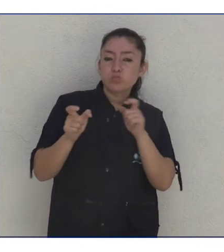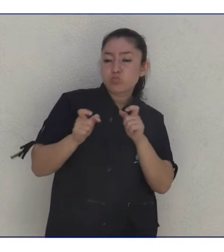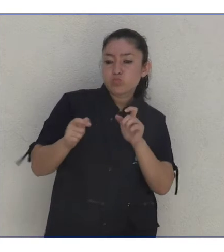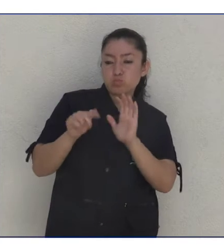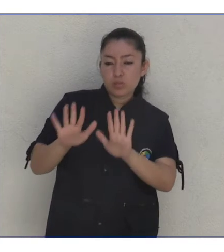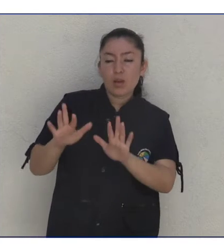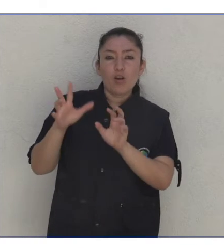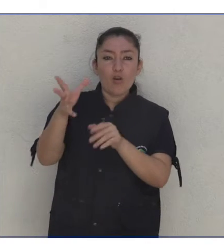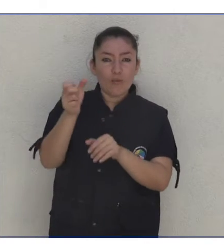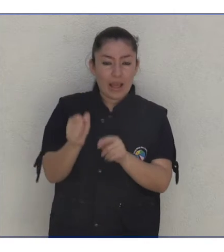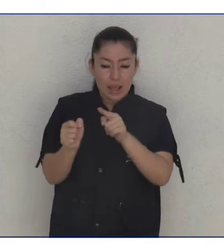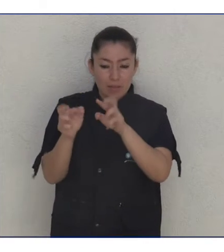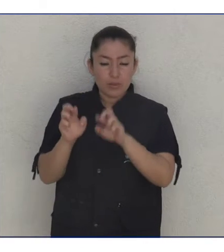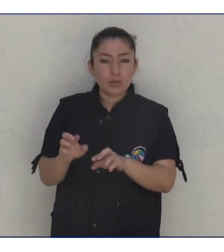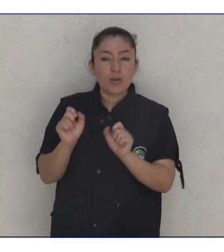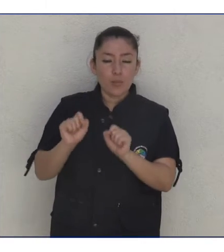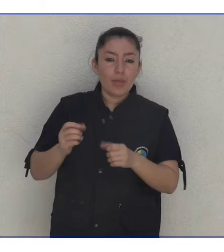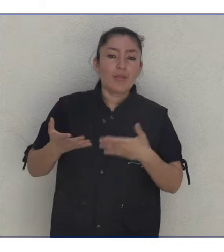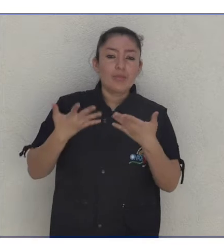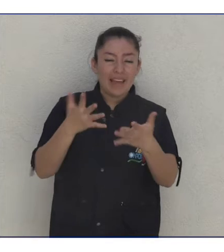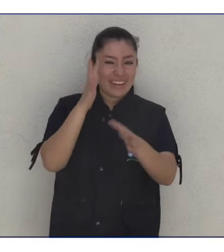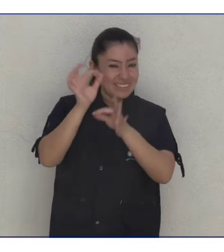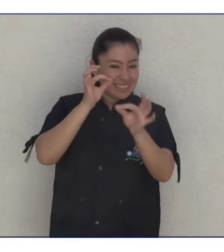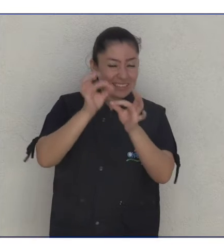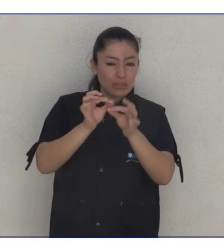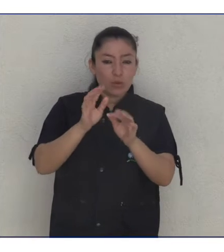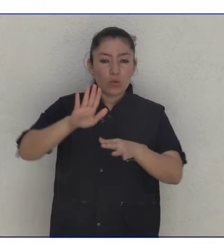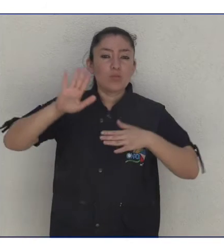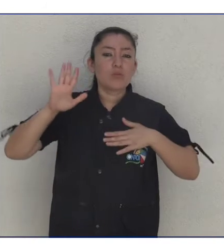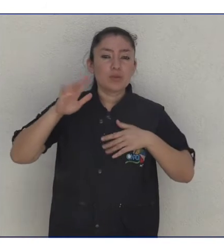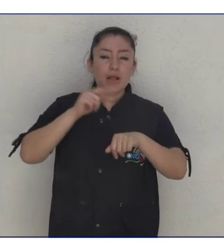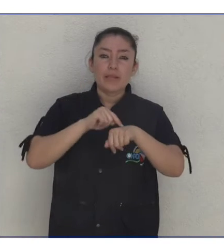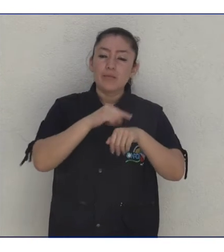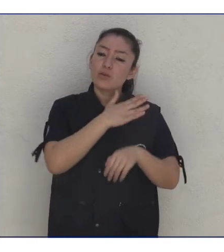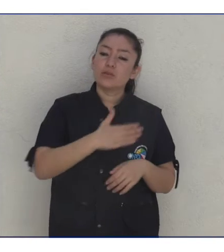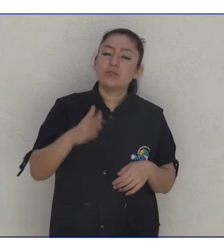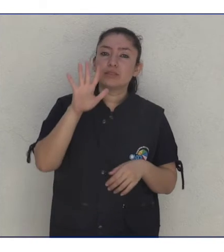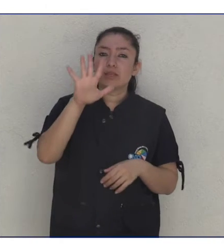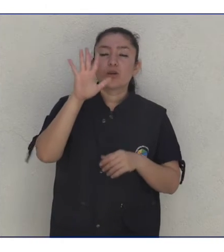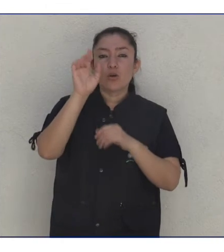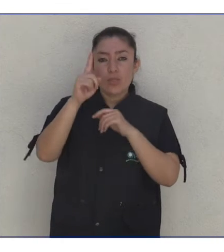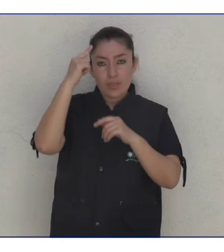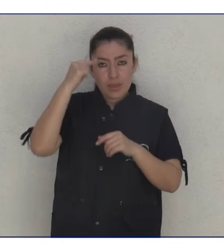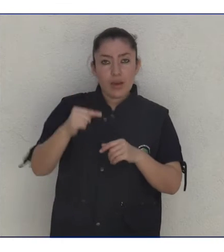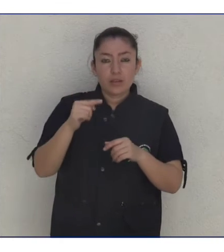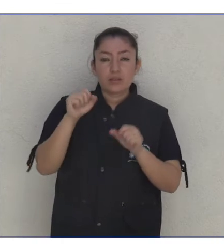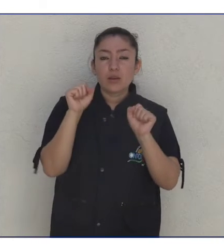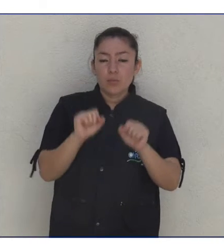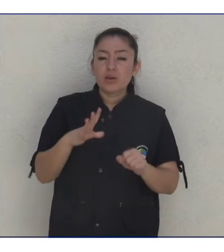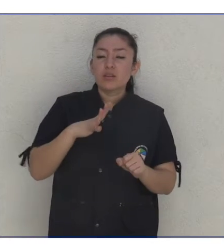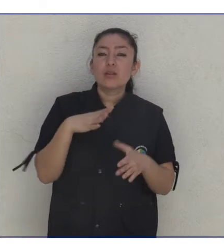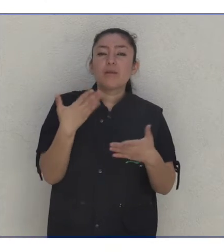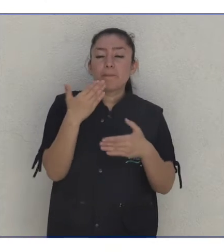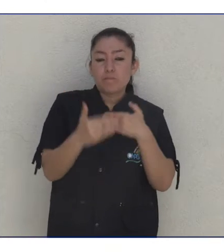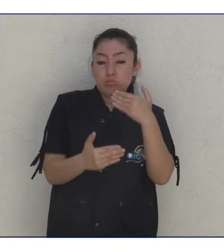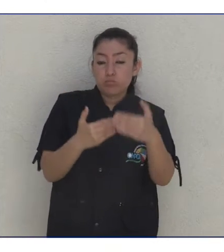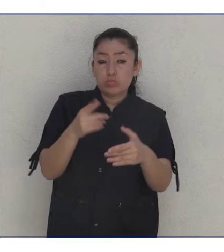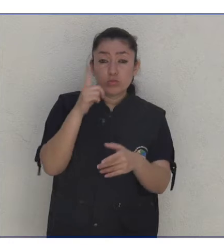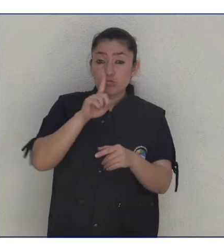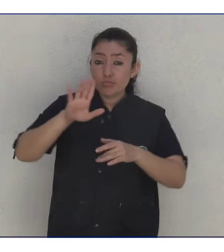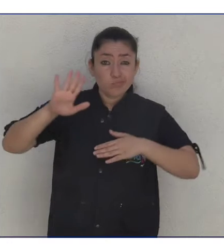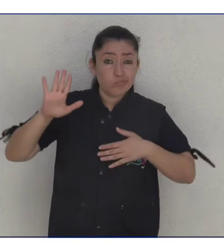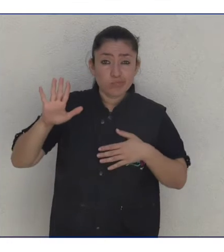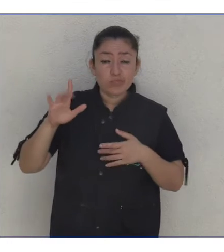obligado para que dé exacto cumplimiento a lo resuelto dentro del plazo de 5 días, bajo apercibimiento, en caso de